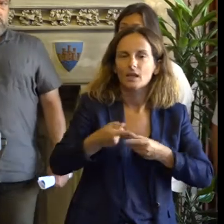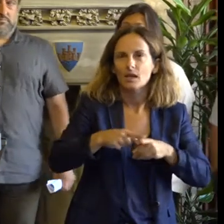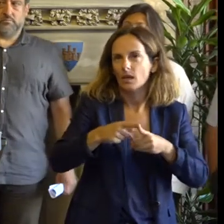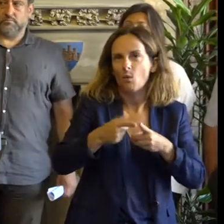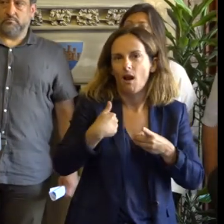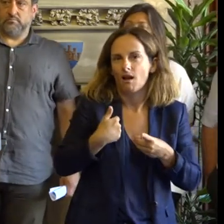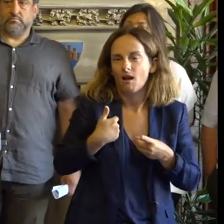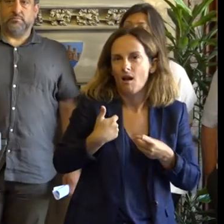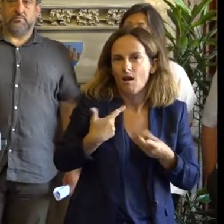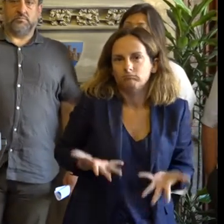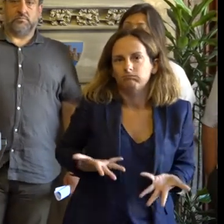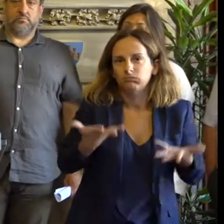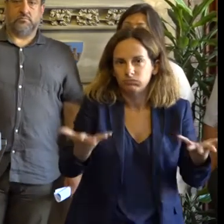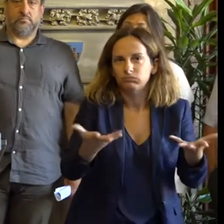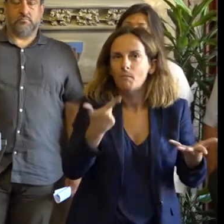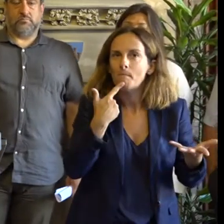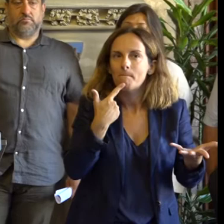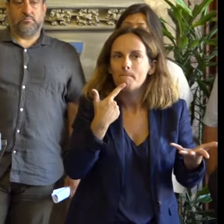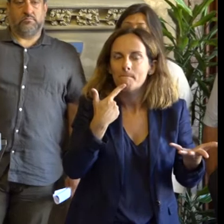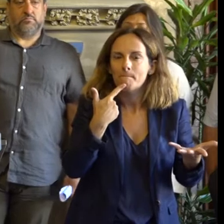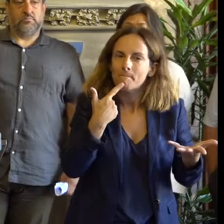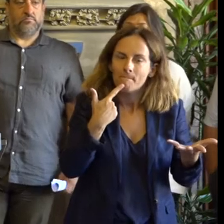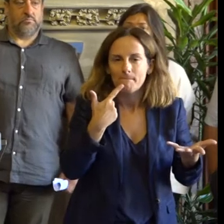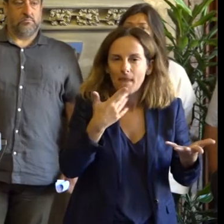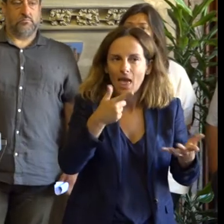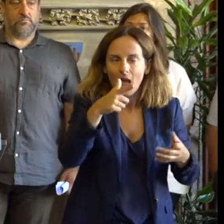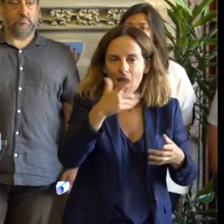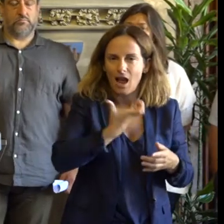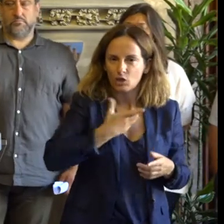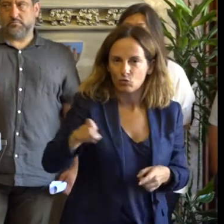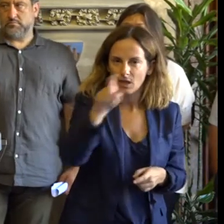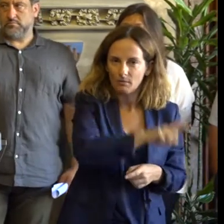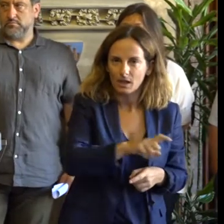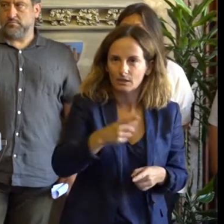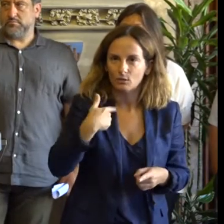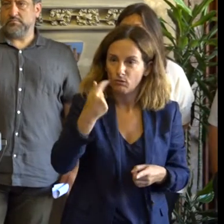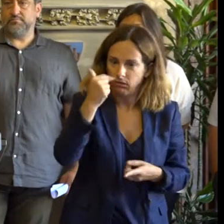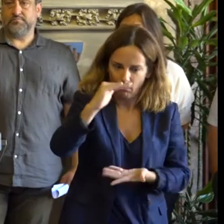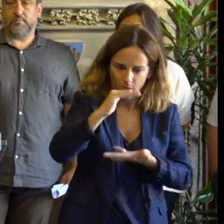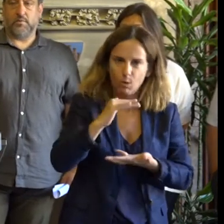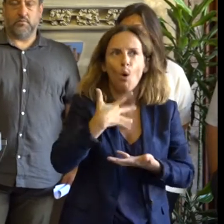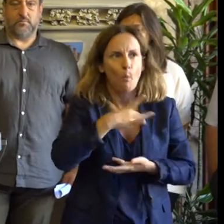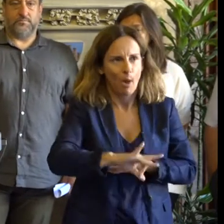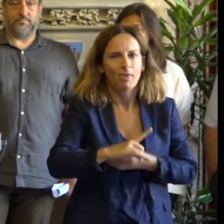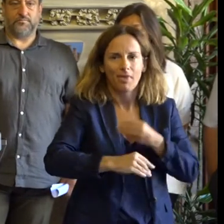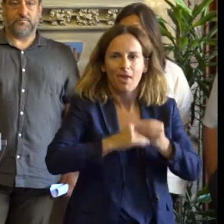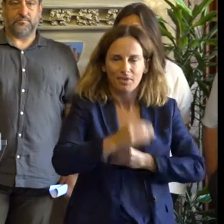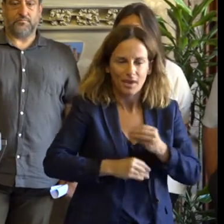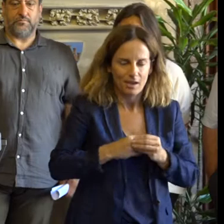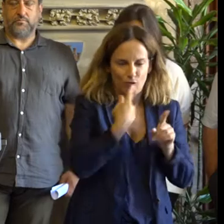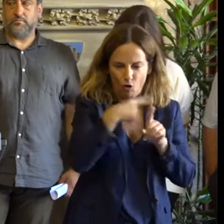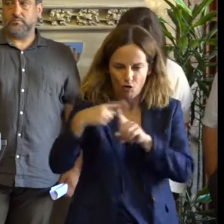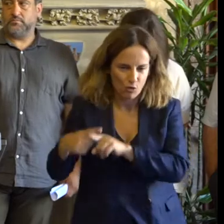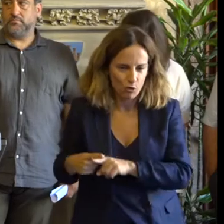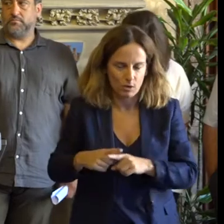fresc pels ajuntaments que puguin exercir les competències que els pertoca, no? I molt especialment amb aquelles més urgents, amb aquelles que